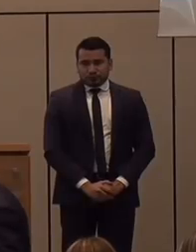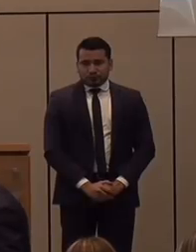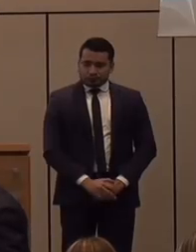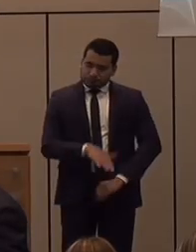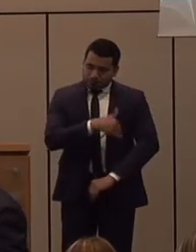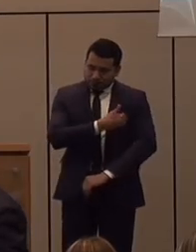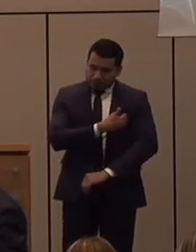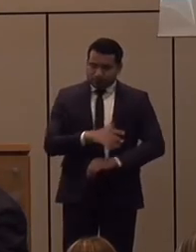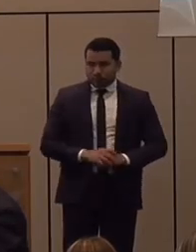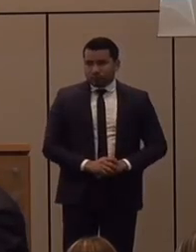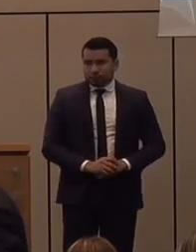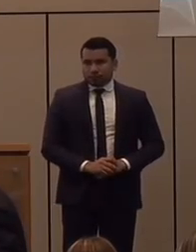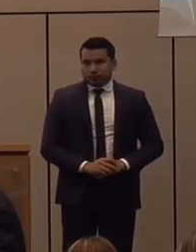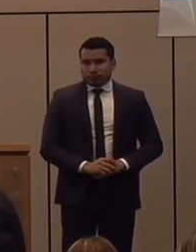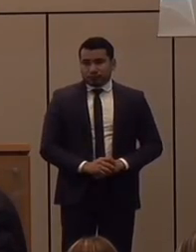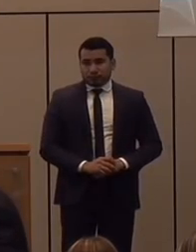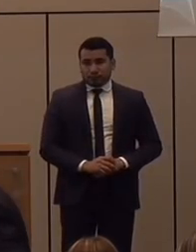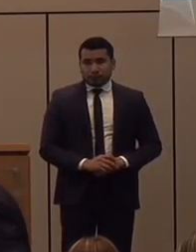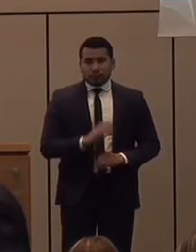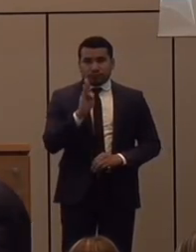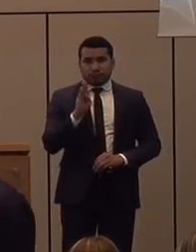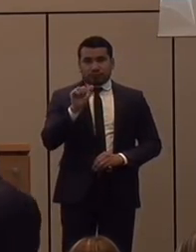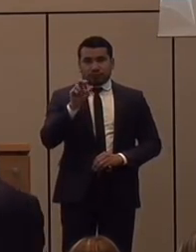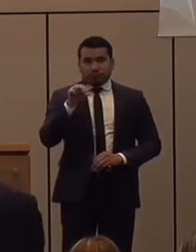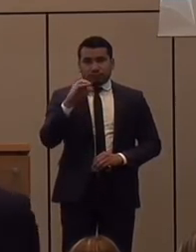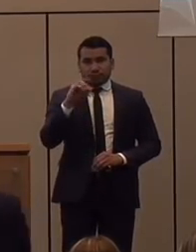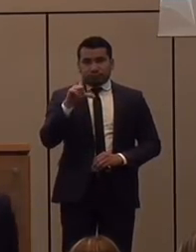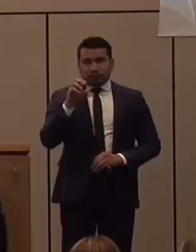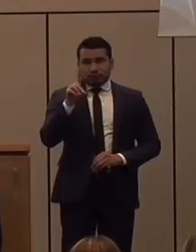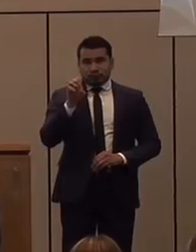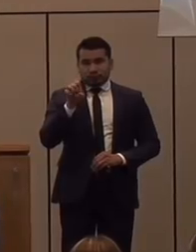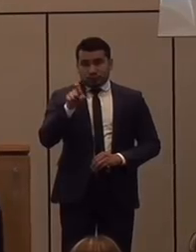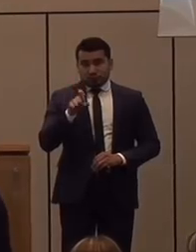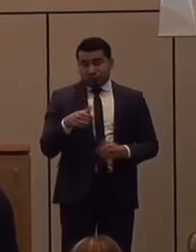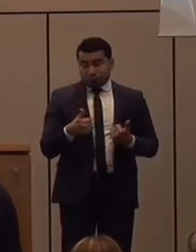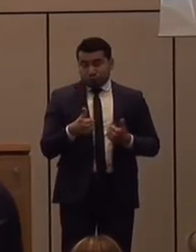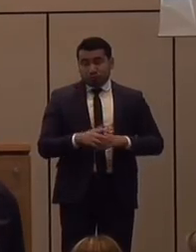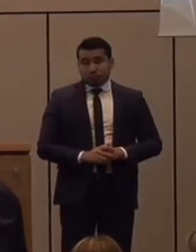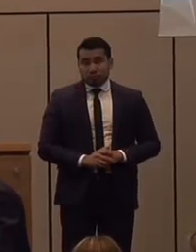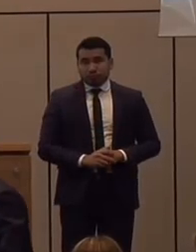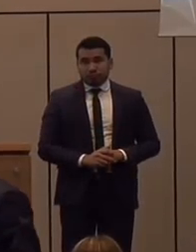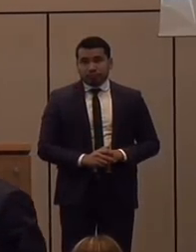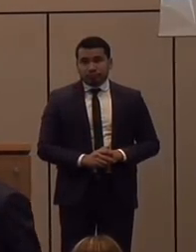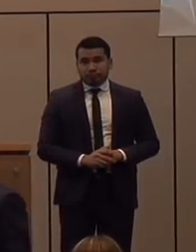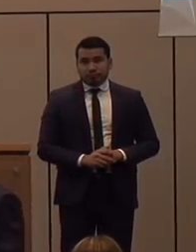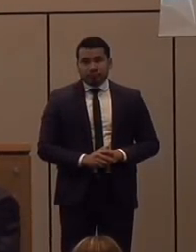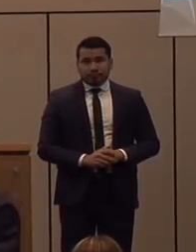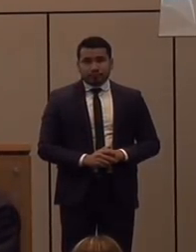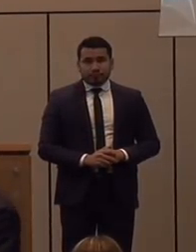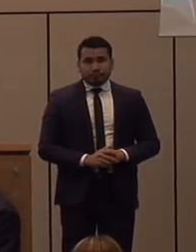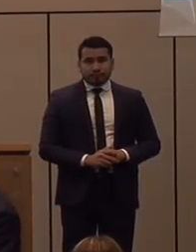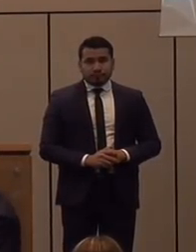ministra en en bancóldex vamos muy bien e